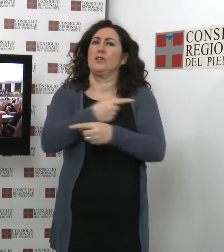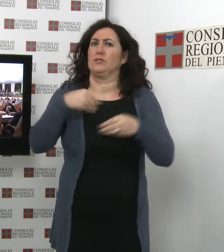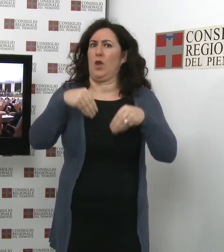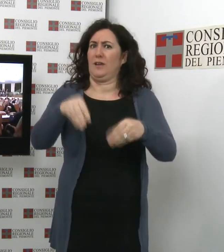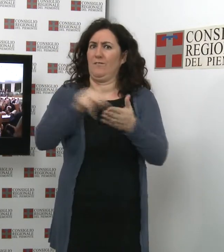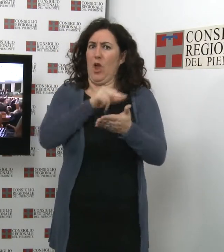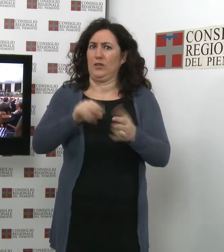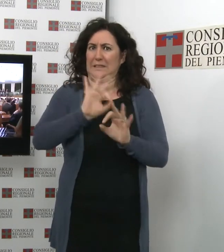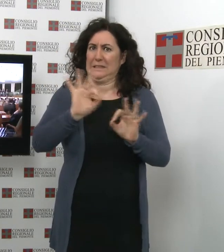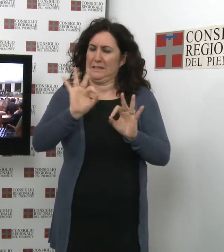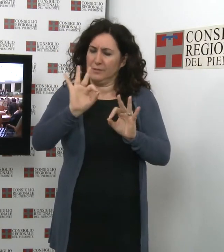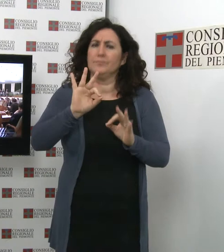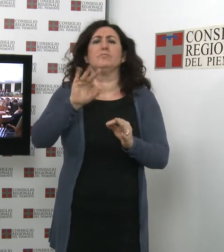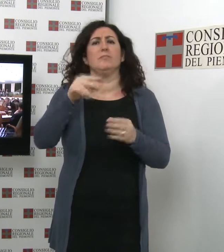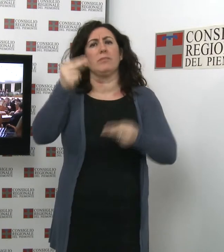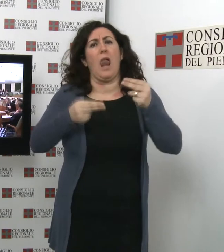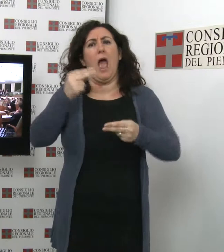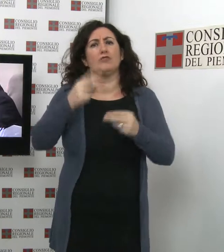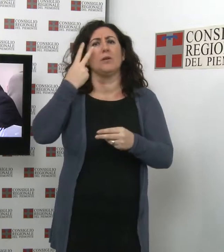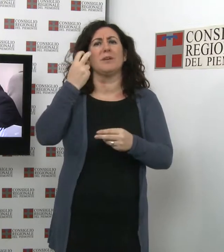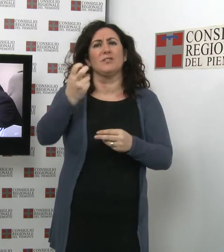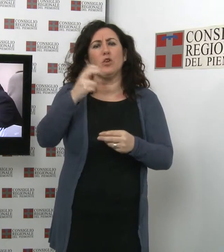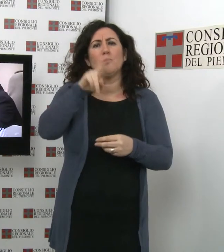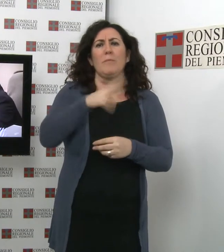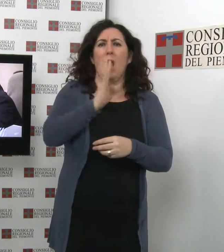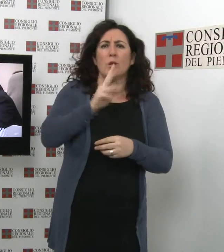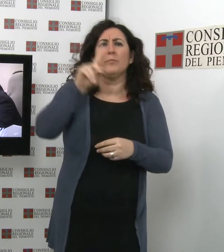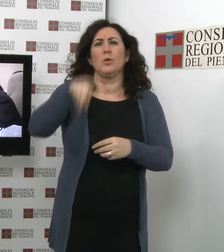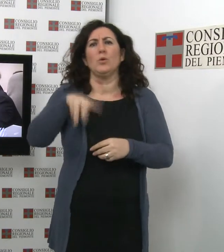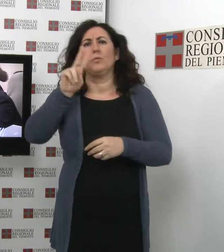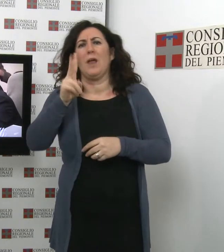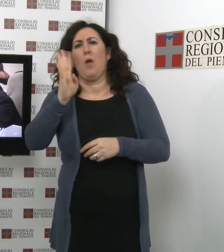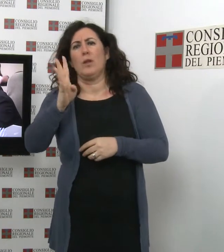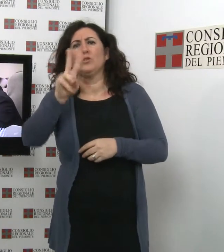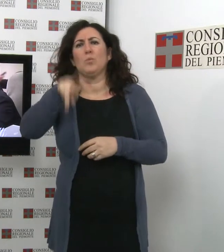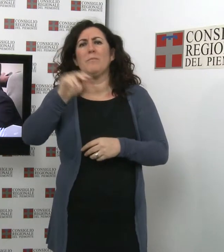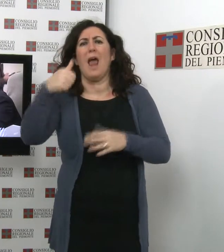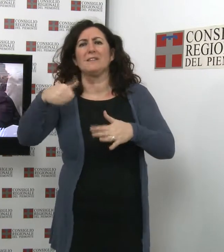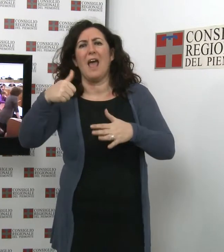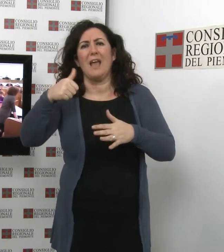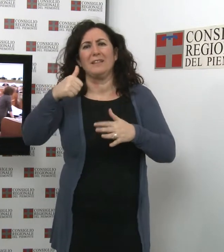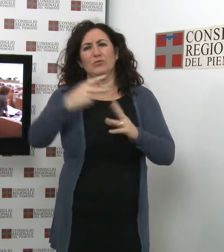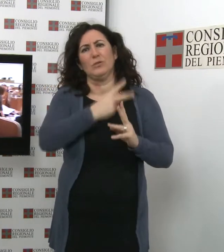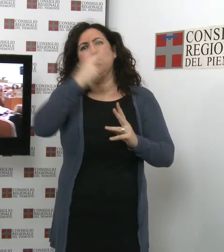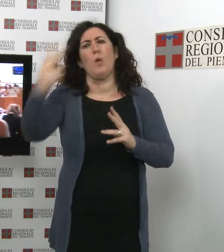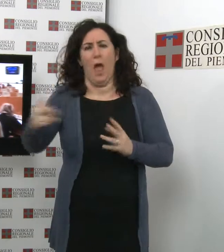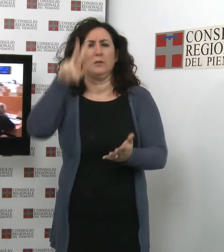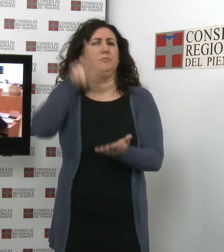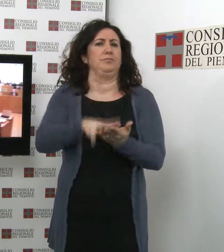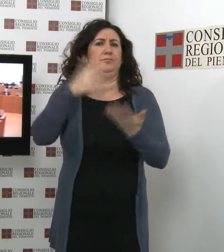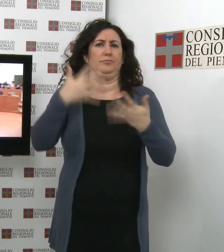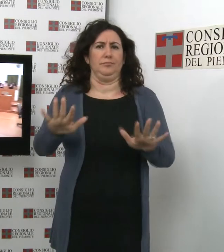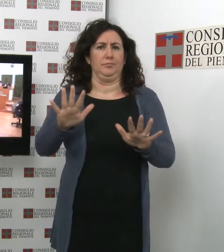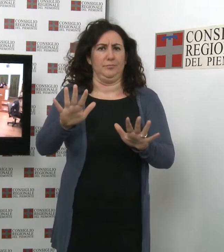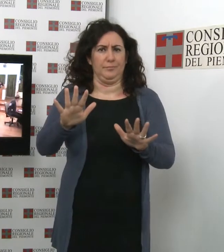2014 e il pluriennale 2014-2016. Un testo basato su disposizioni indifferibili e urgenti dopo